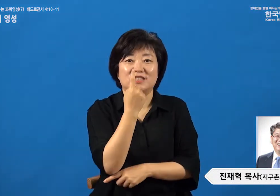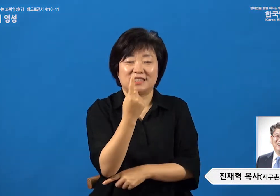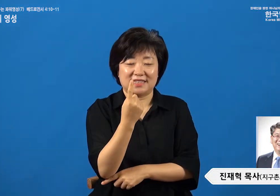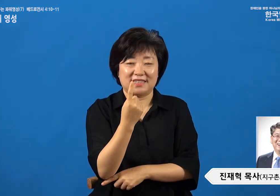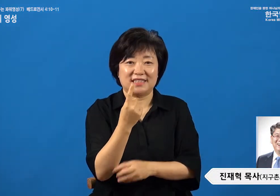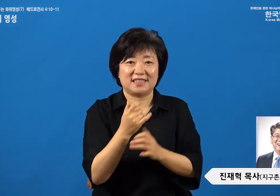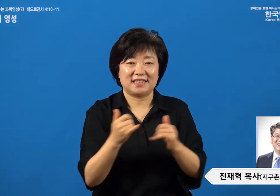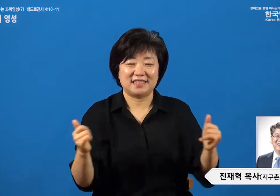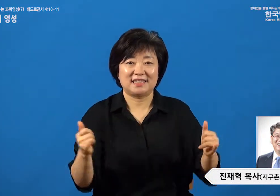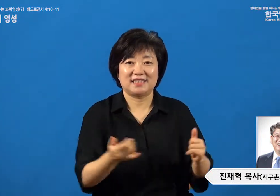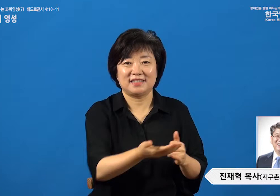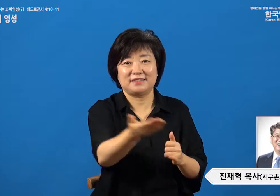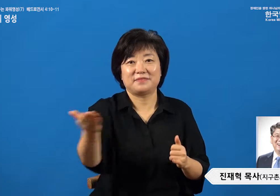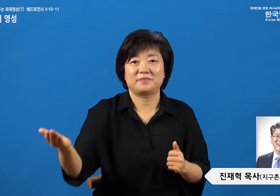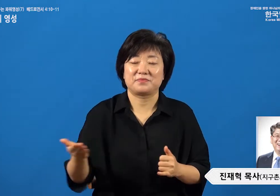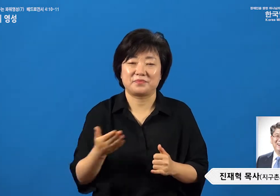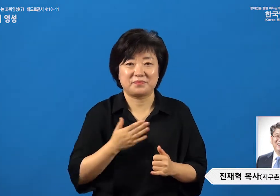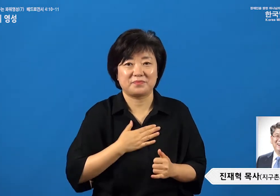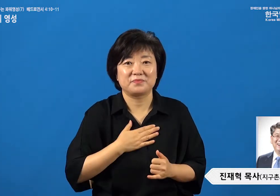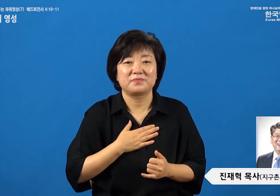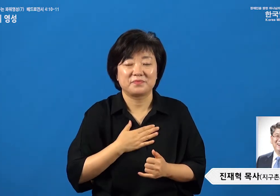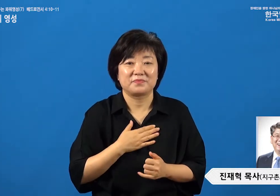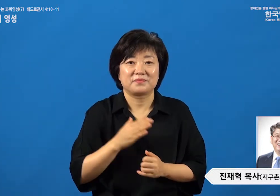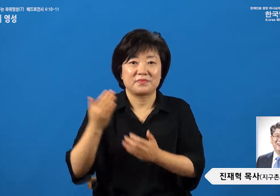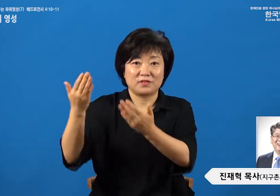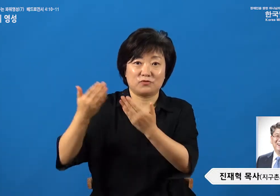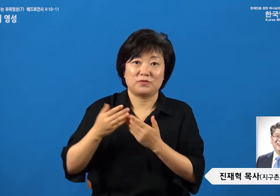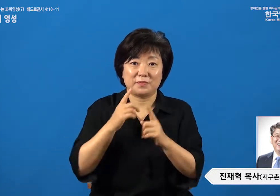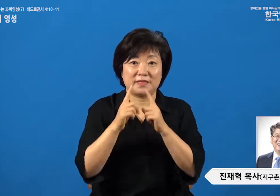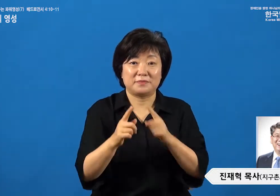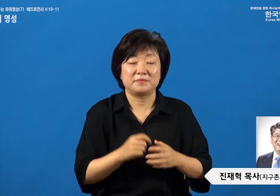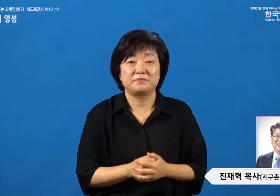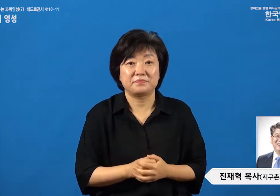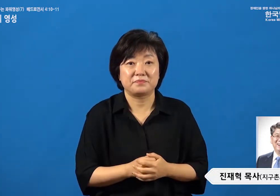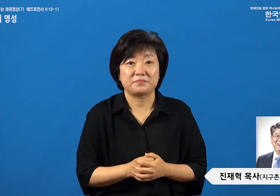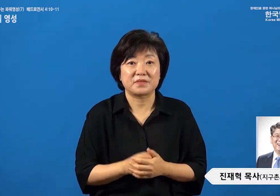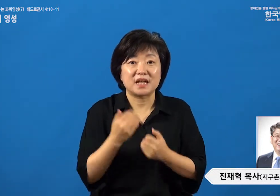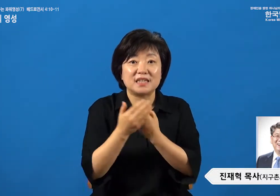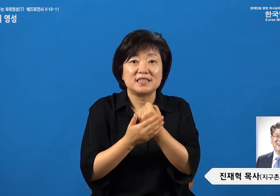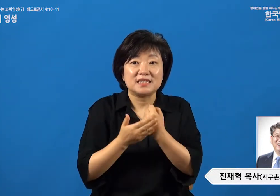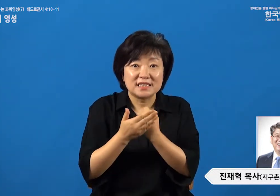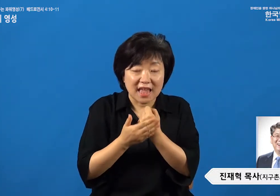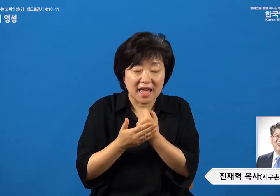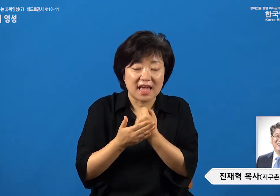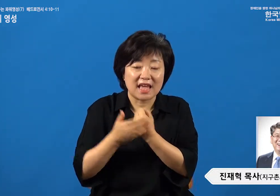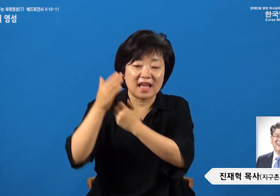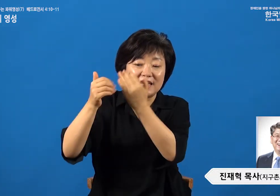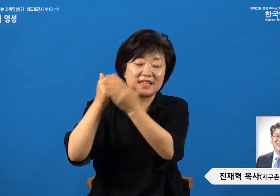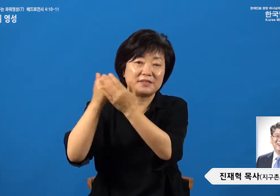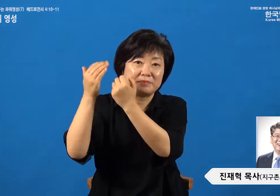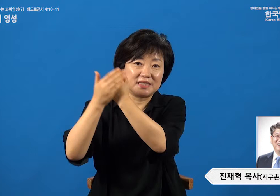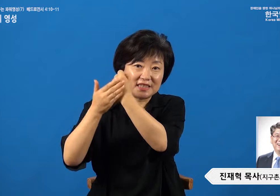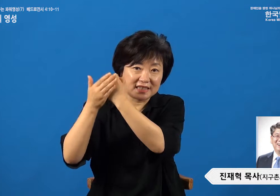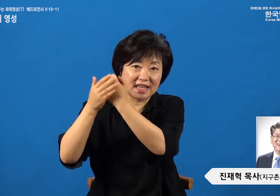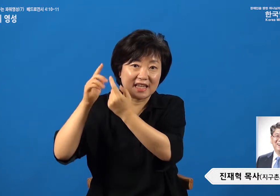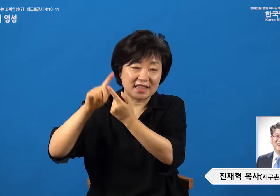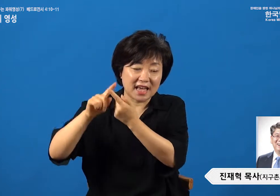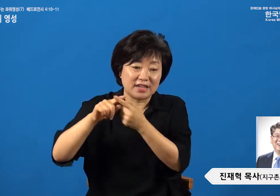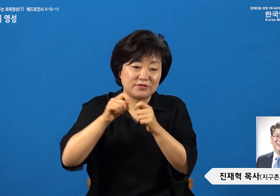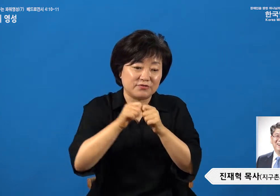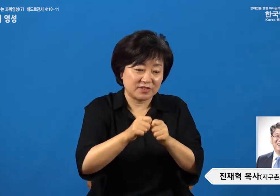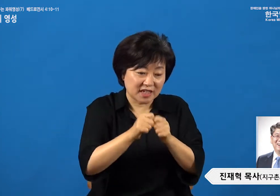향한 하나님의 말씀입니다. 은혜는, 봉사는 하나님의 은혜에 대한